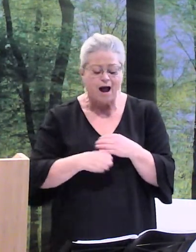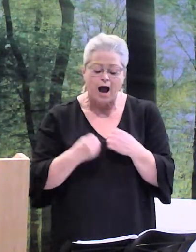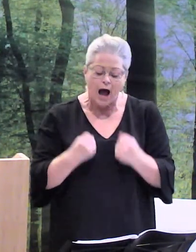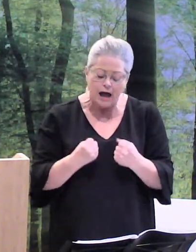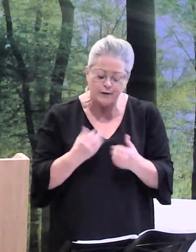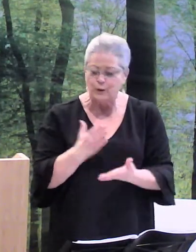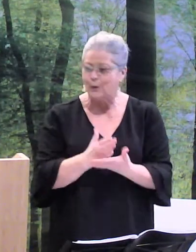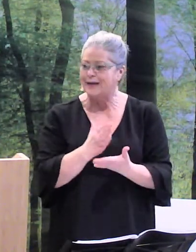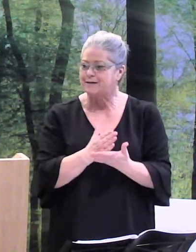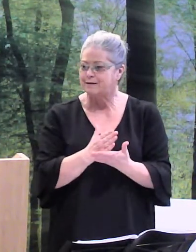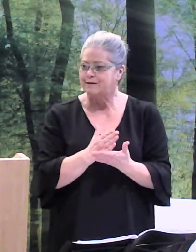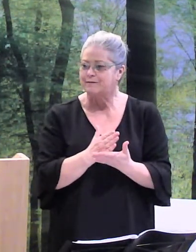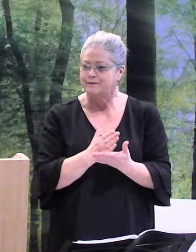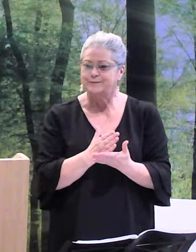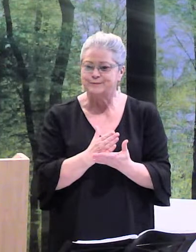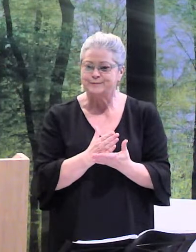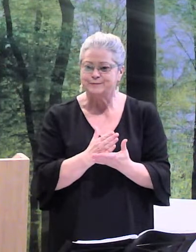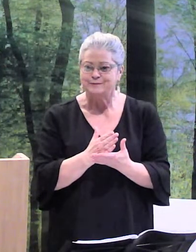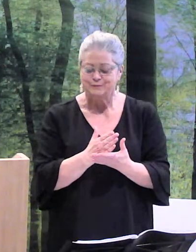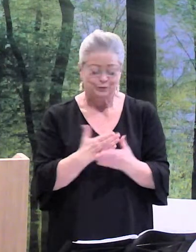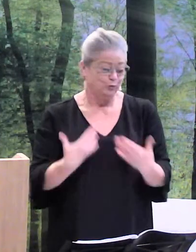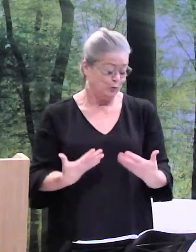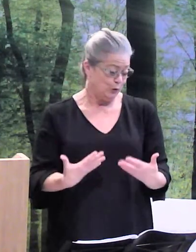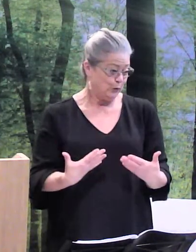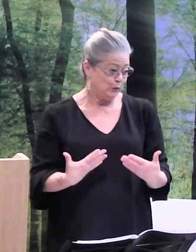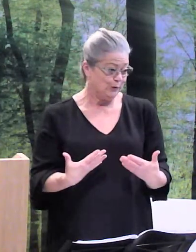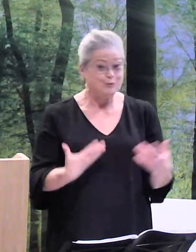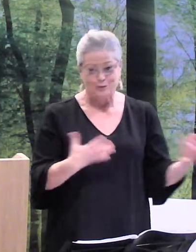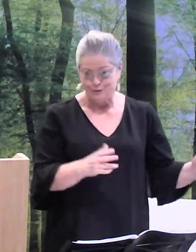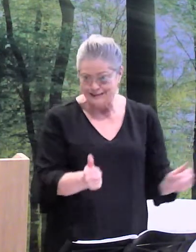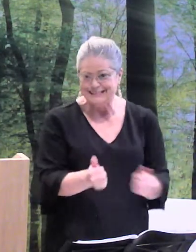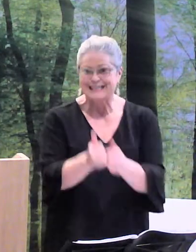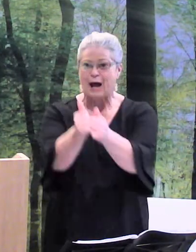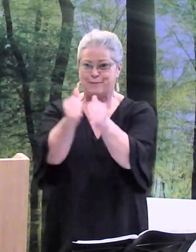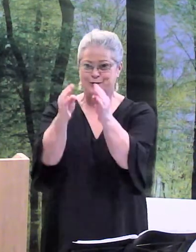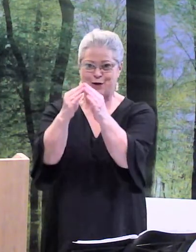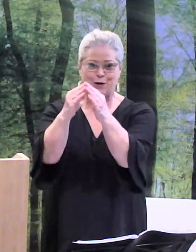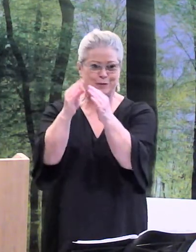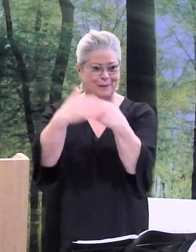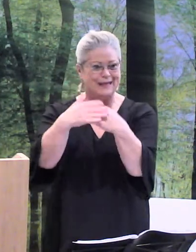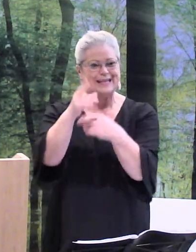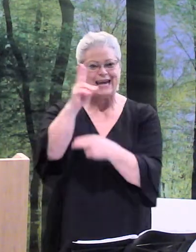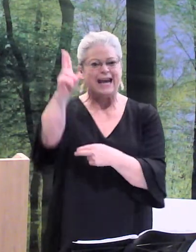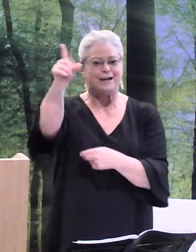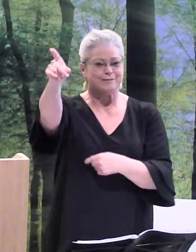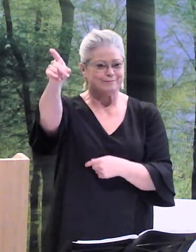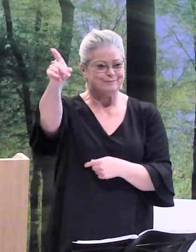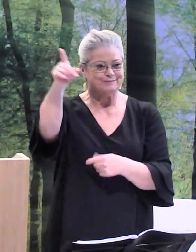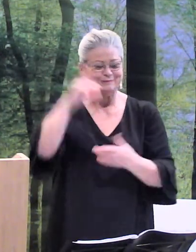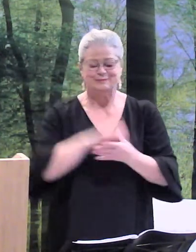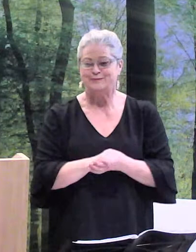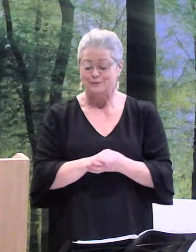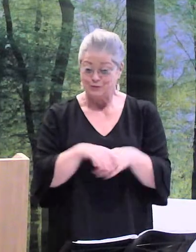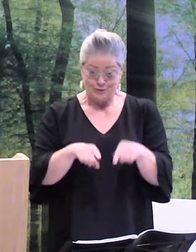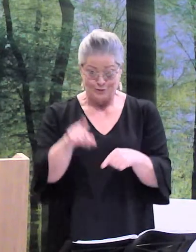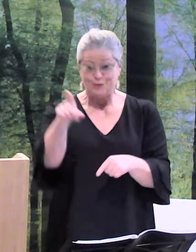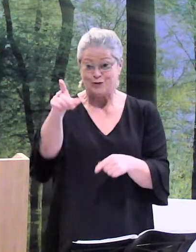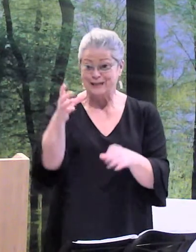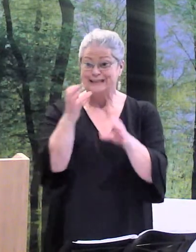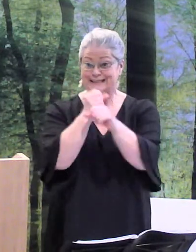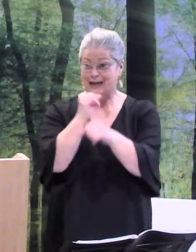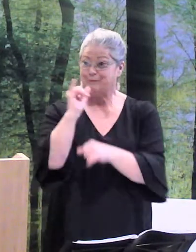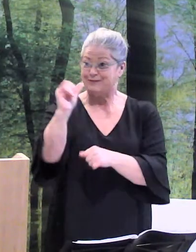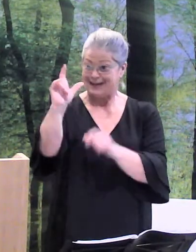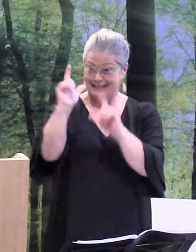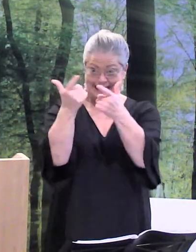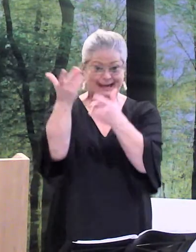hard geweest zijn. Nu zijn ze samen thuis bij de Heer. En nu kunnen zij samen